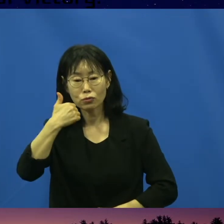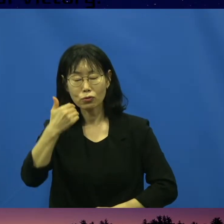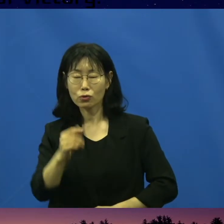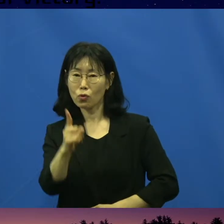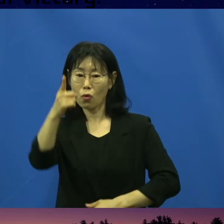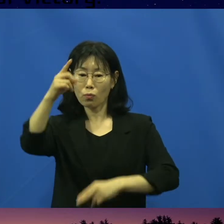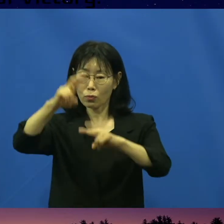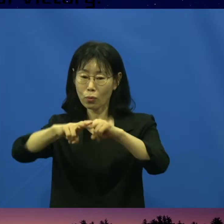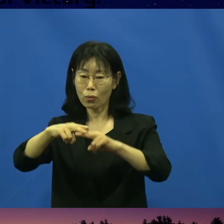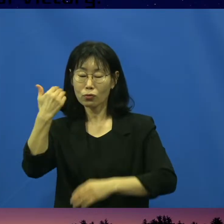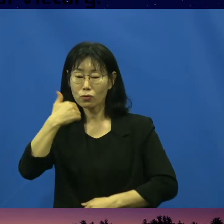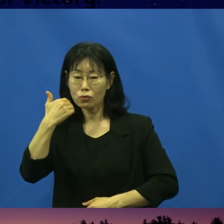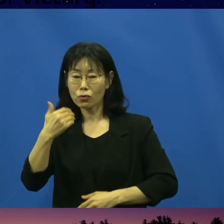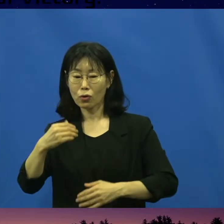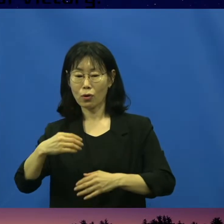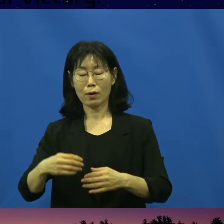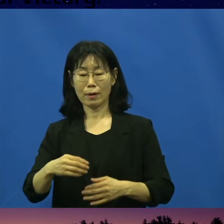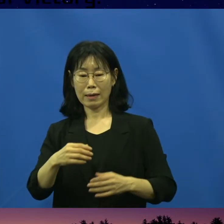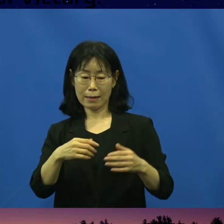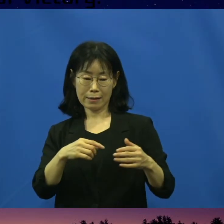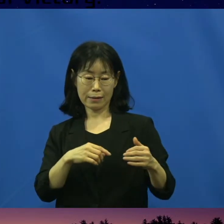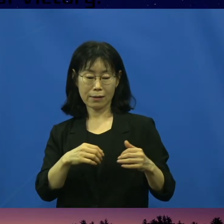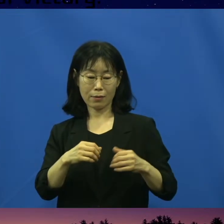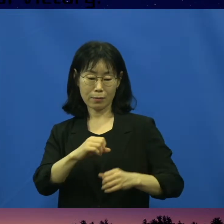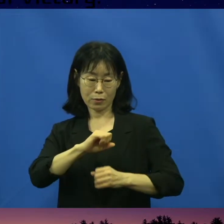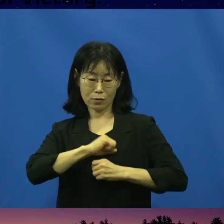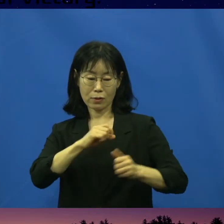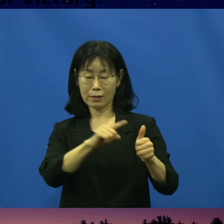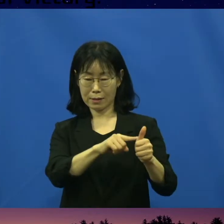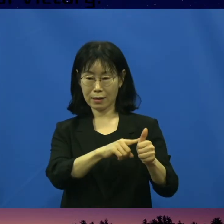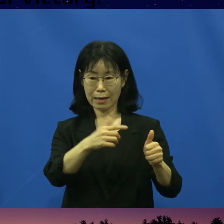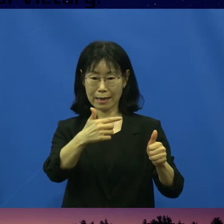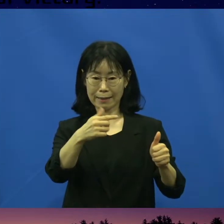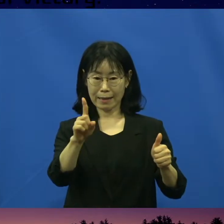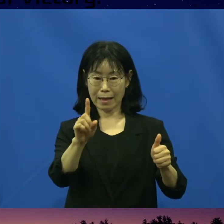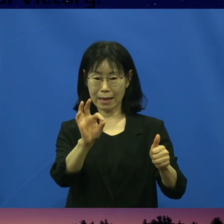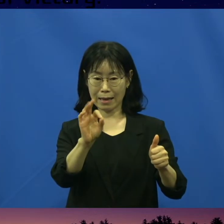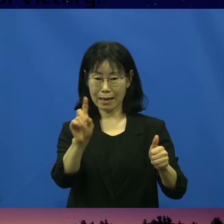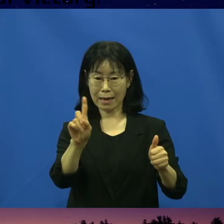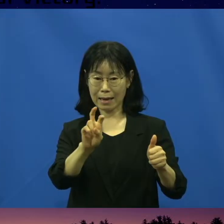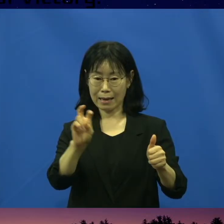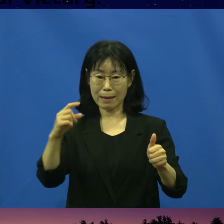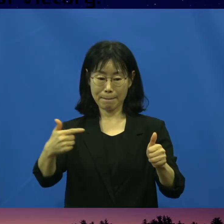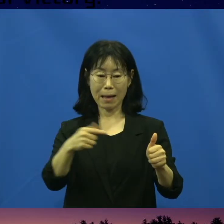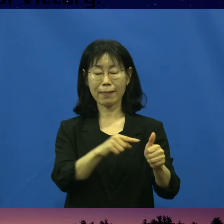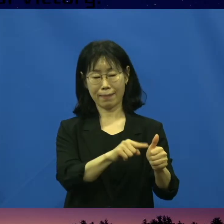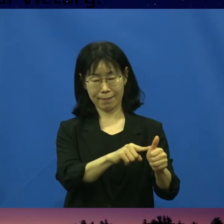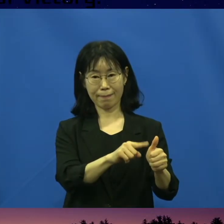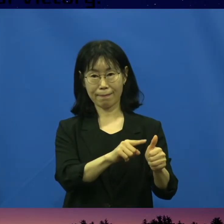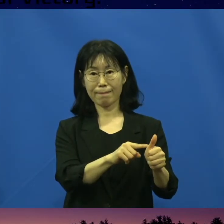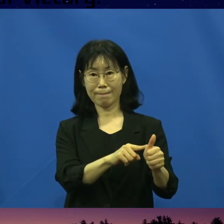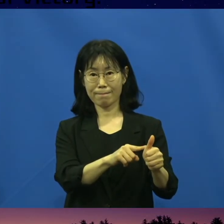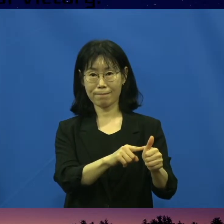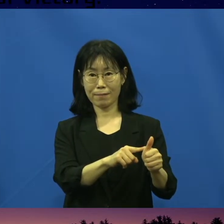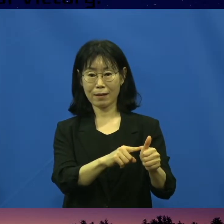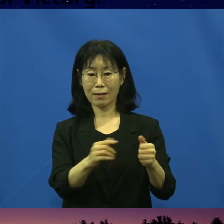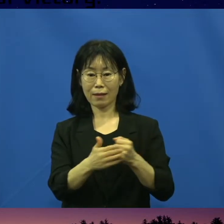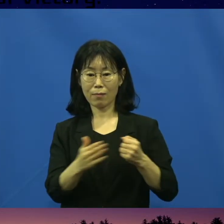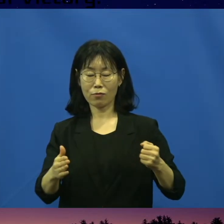나라 2인자예요. 그러니까 그의 어깨에는 얼마나 별들이 주렁주렁 달리고, 이 앞에는 가슴에는